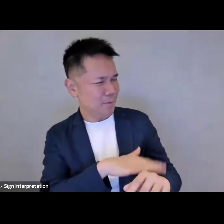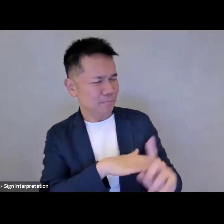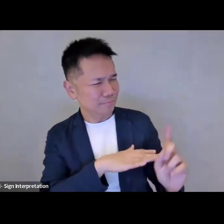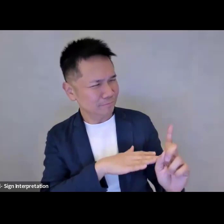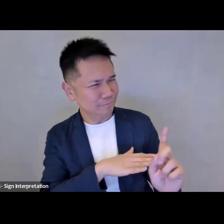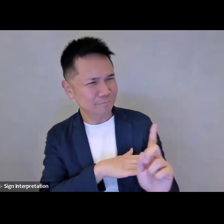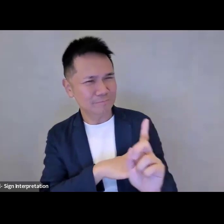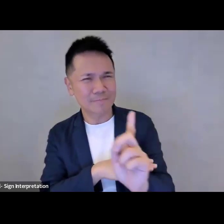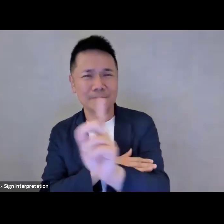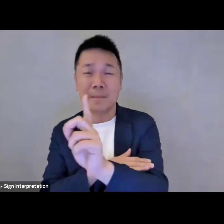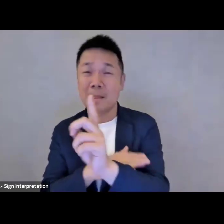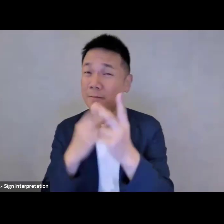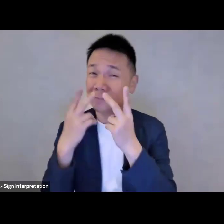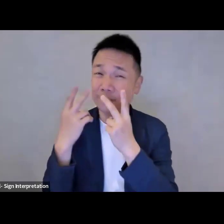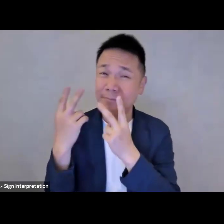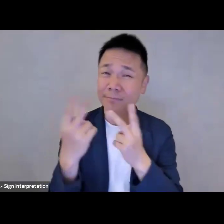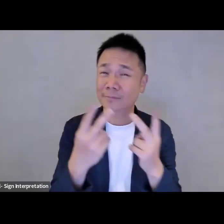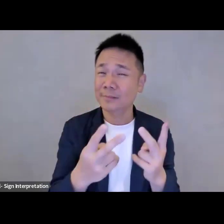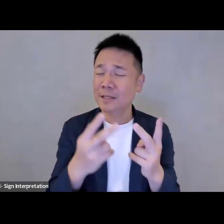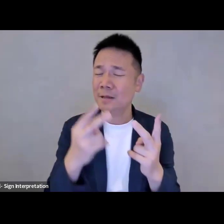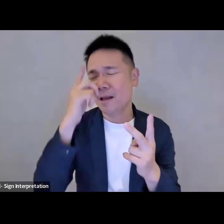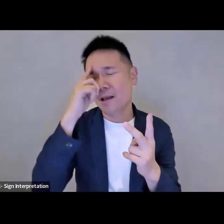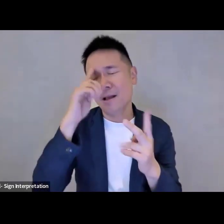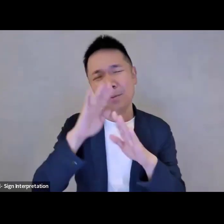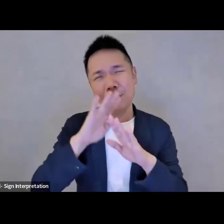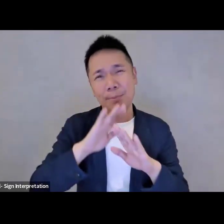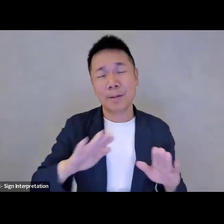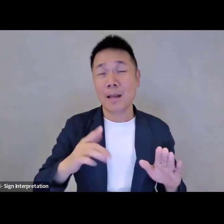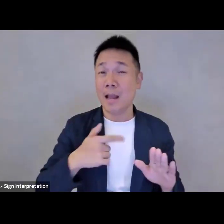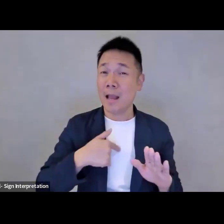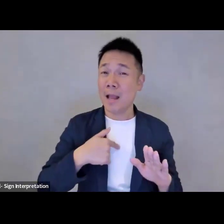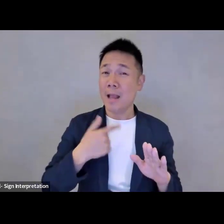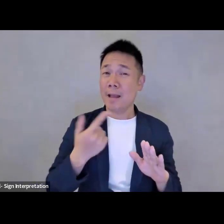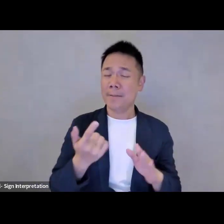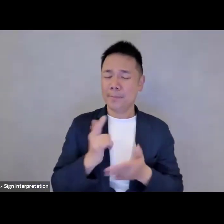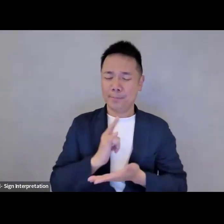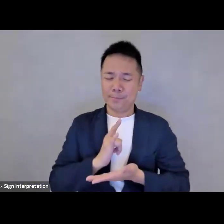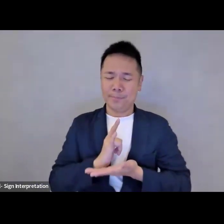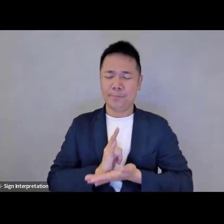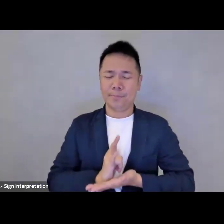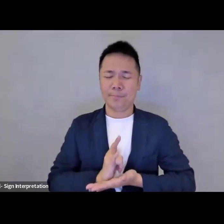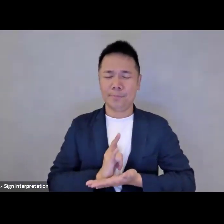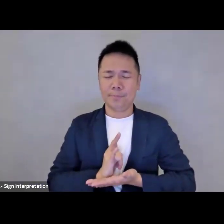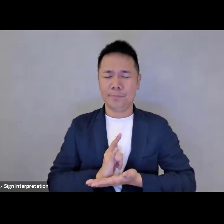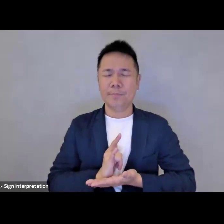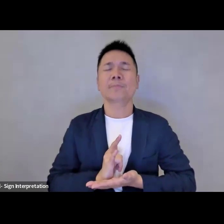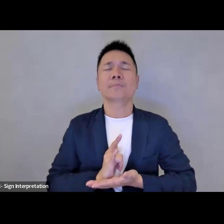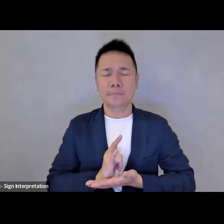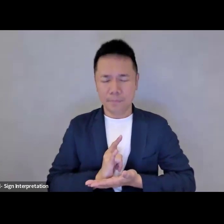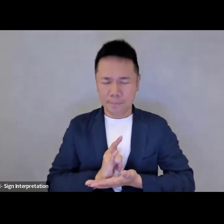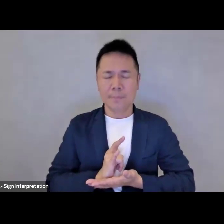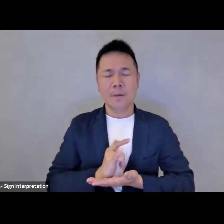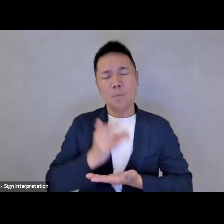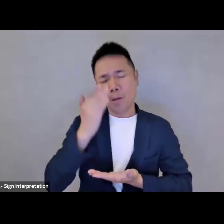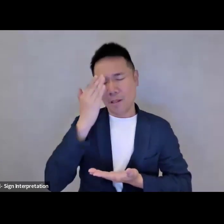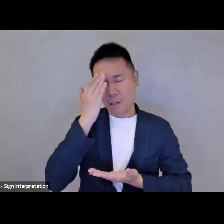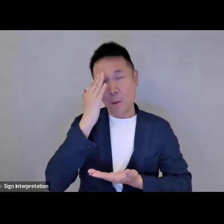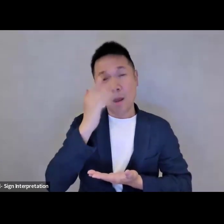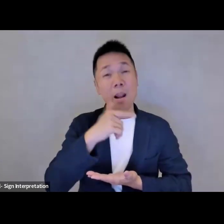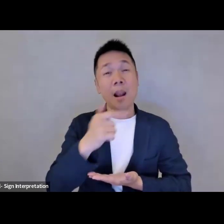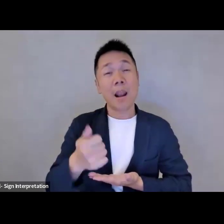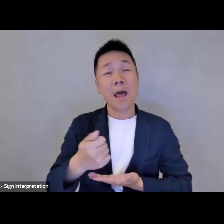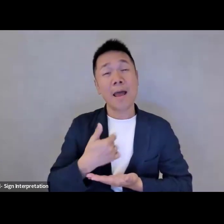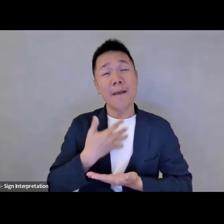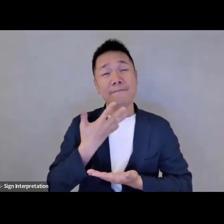我见到在你离开的时候，我见到不同颜色的光线，我见到蓝色的光线。